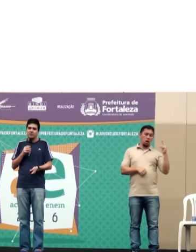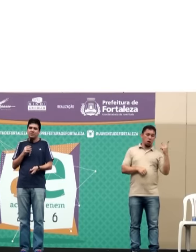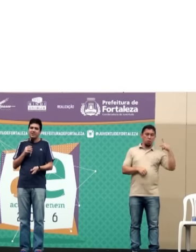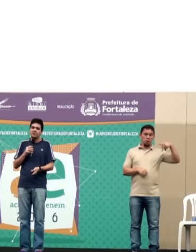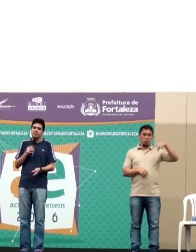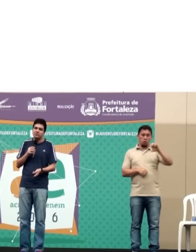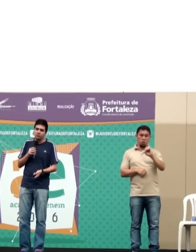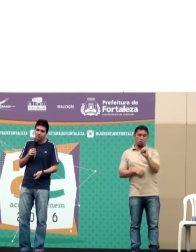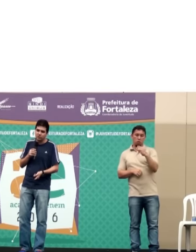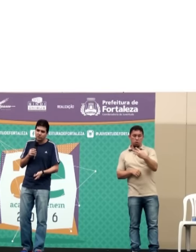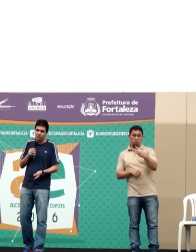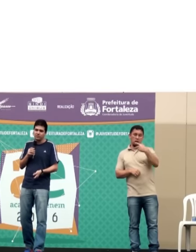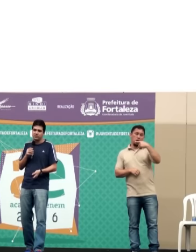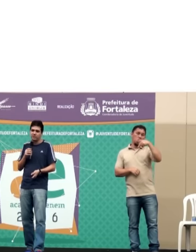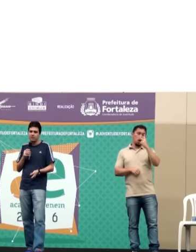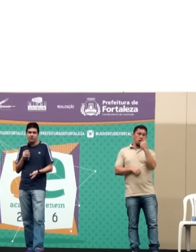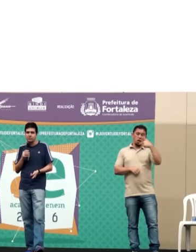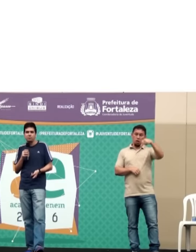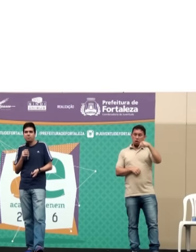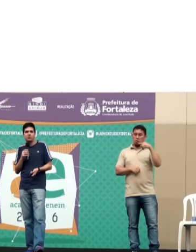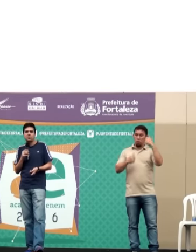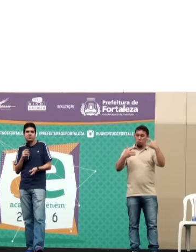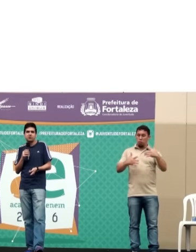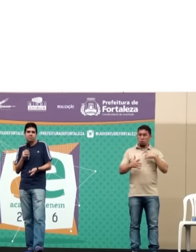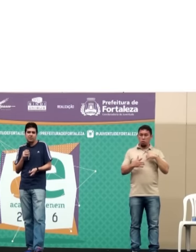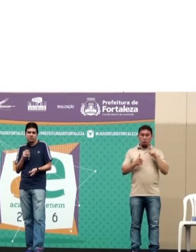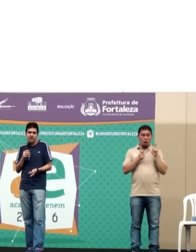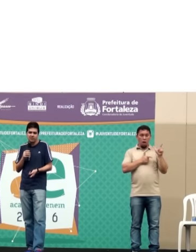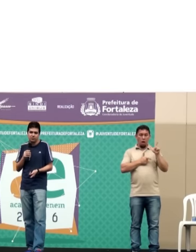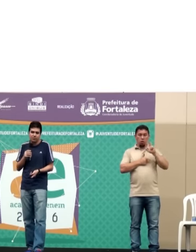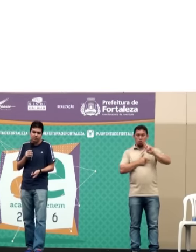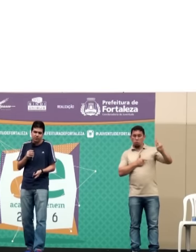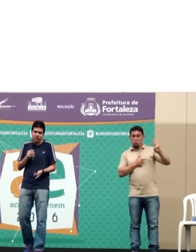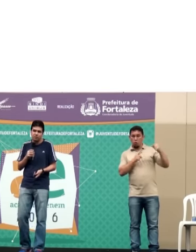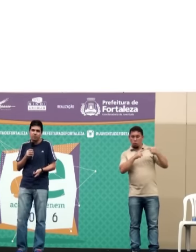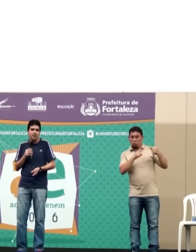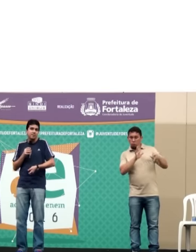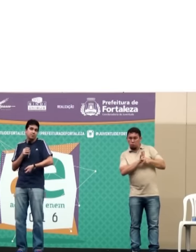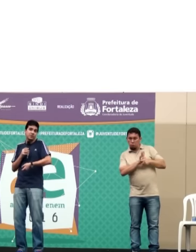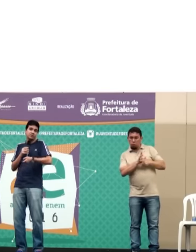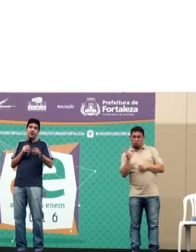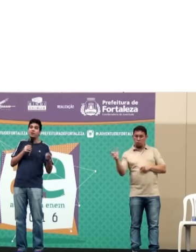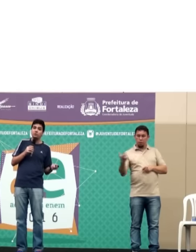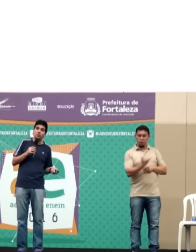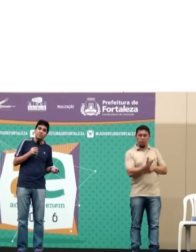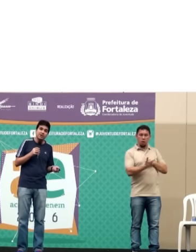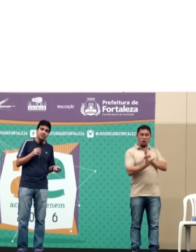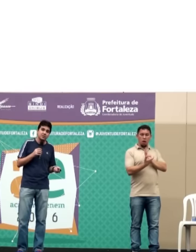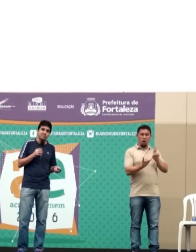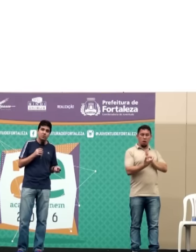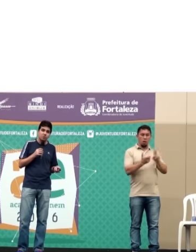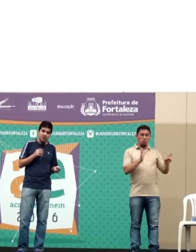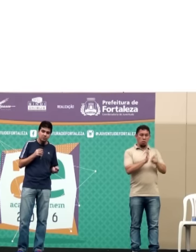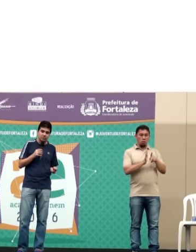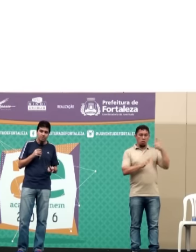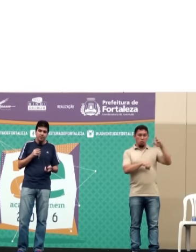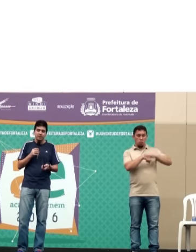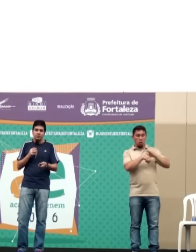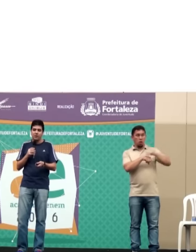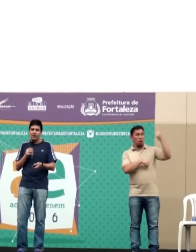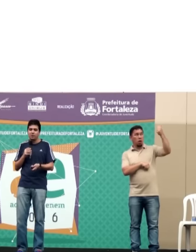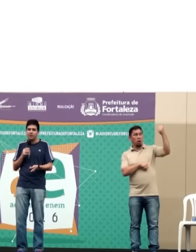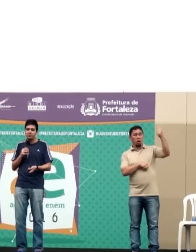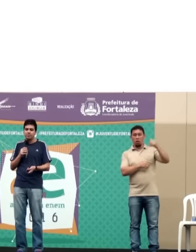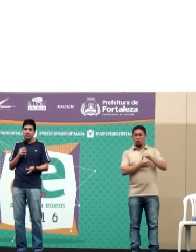H4P2O7. Então, esses outros dois, eles não podem ser chamados de ácido fosfórico, porque já é o nome do